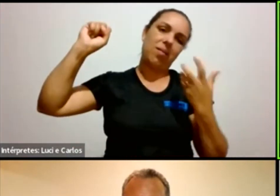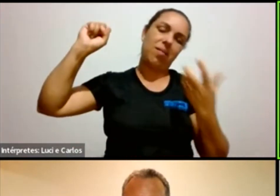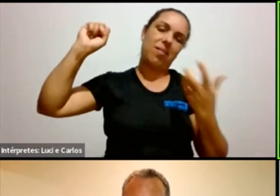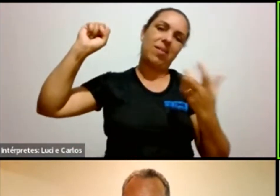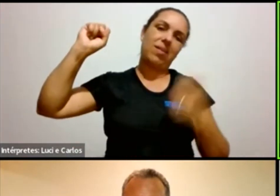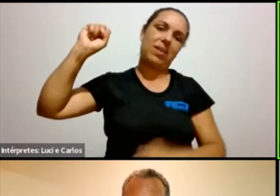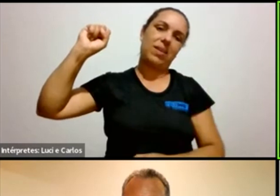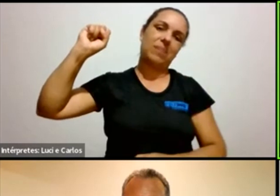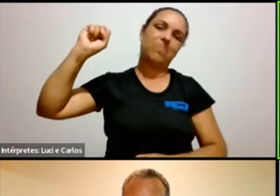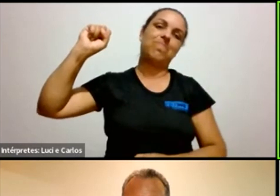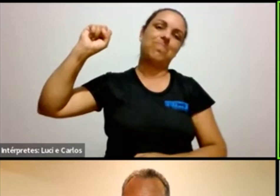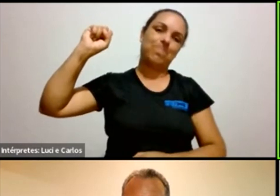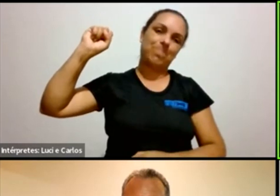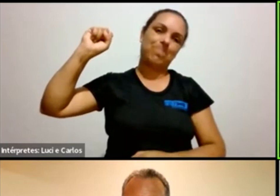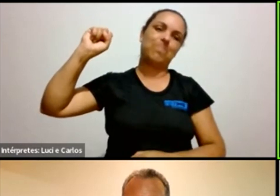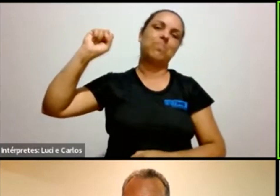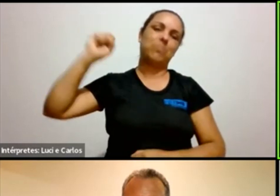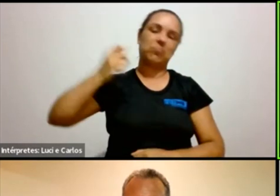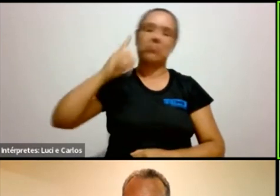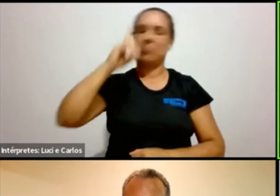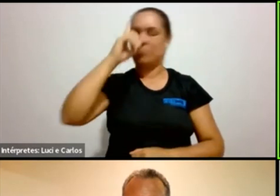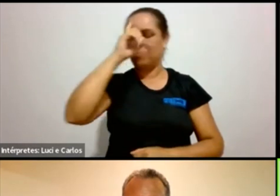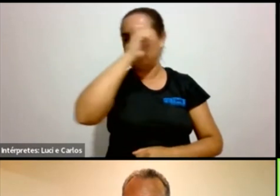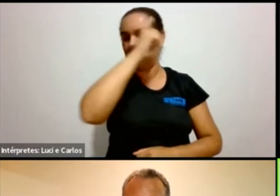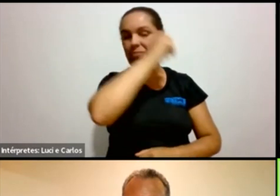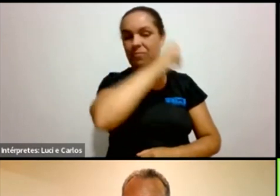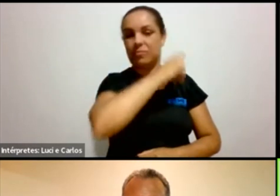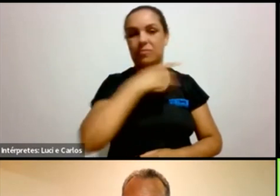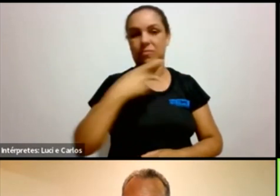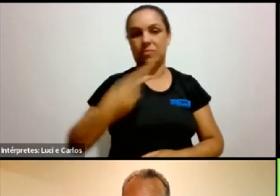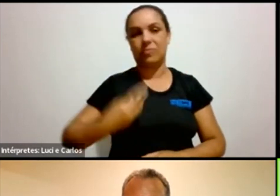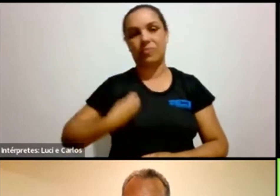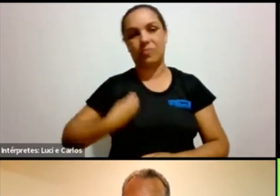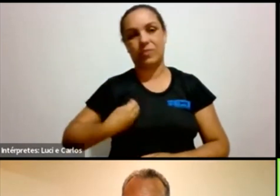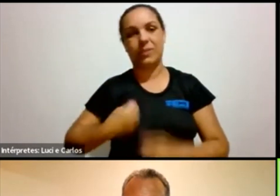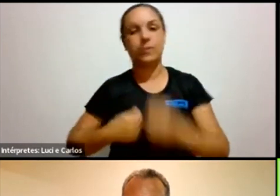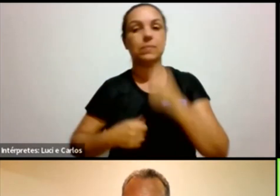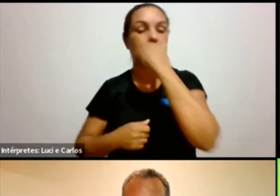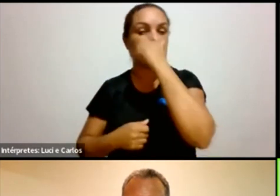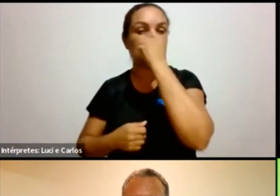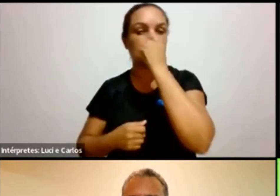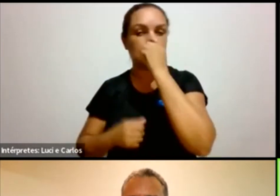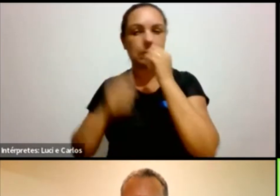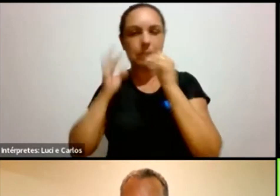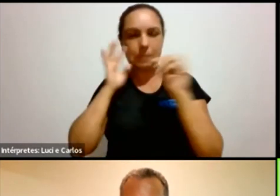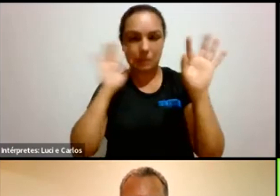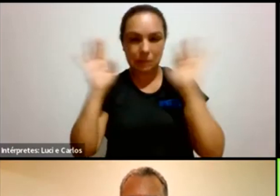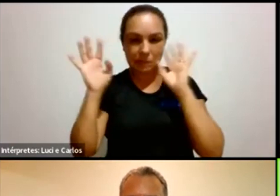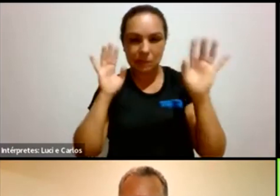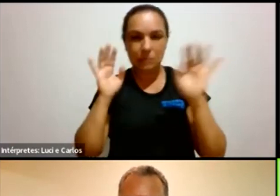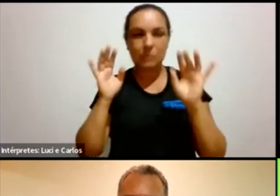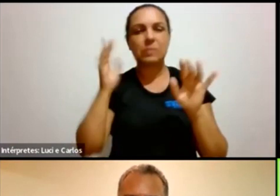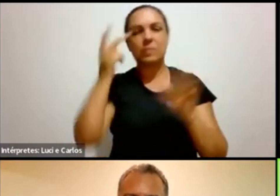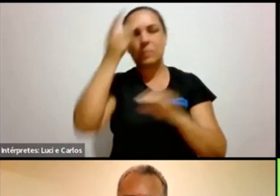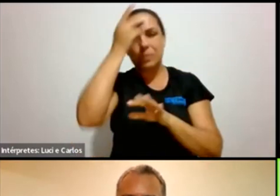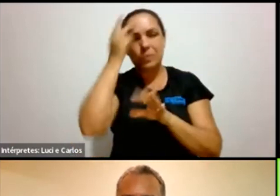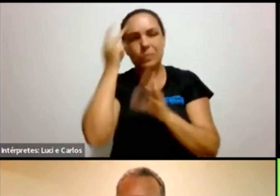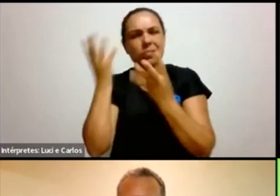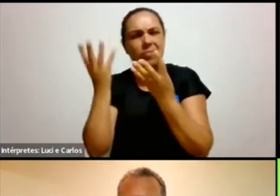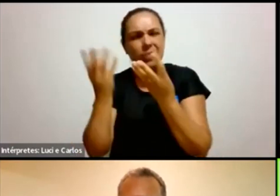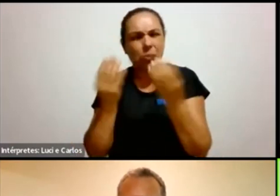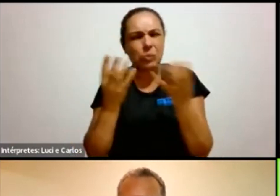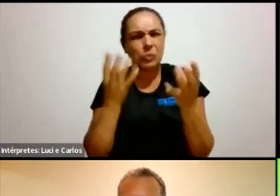era uma vida bem complicada para mim. A gente observa, tá vendo, Dalton? Quanta gente menciona aqui no chat que a